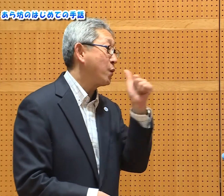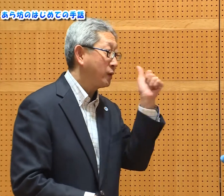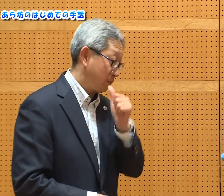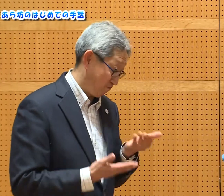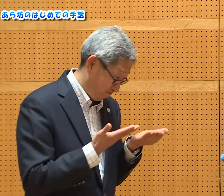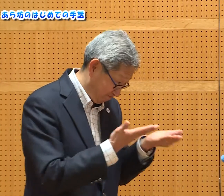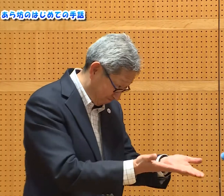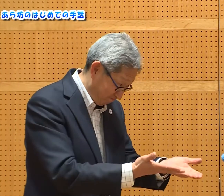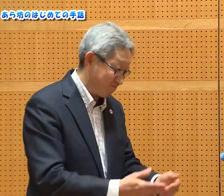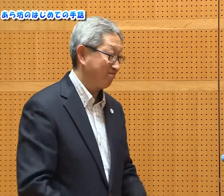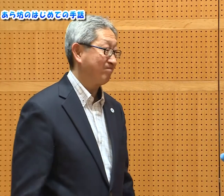ね。